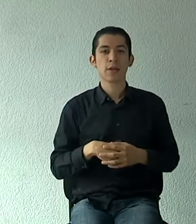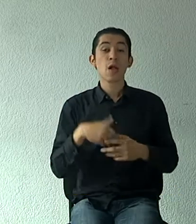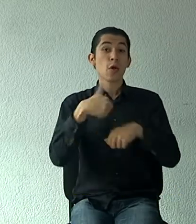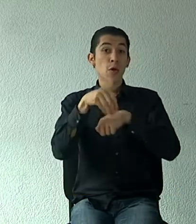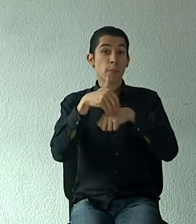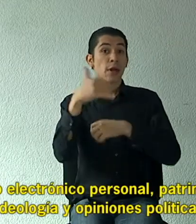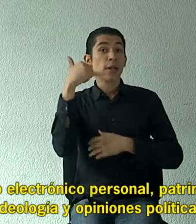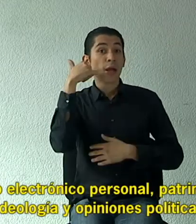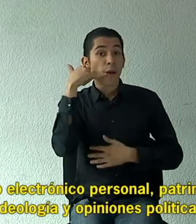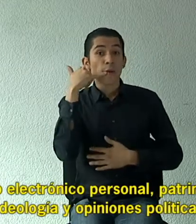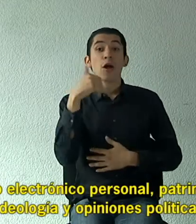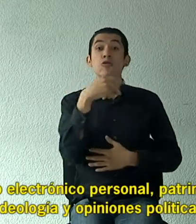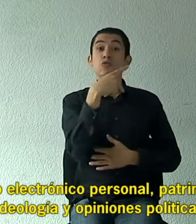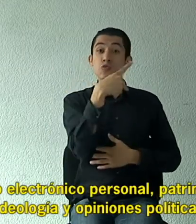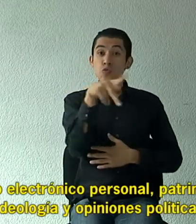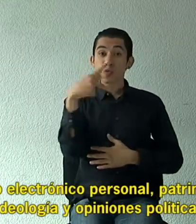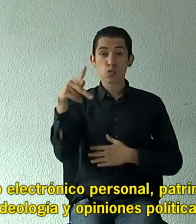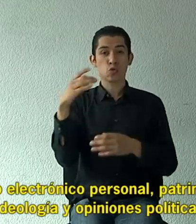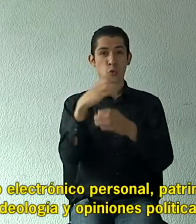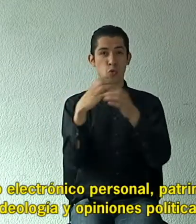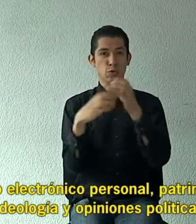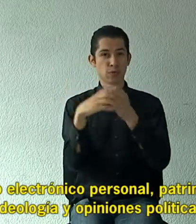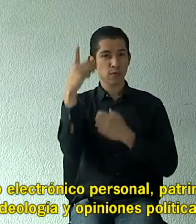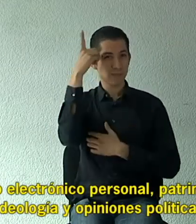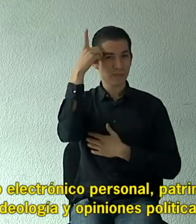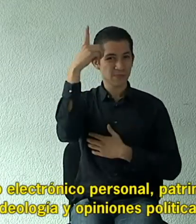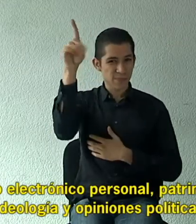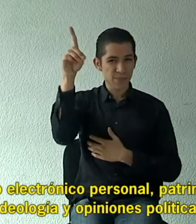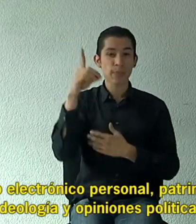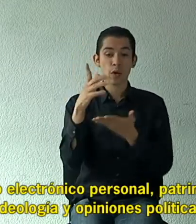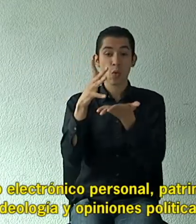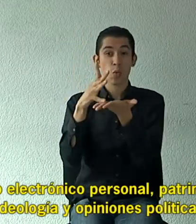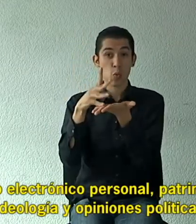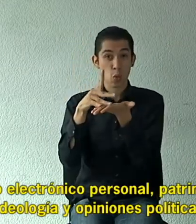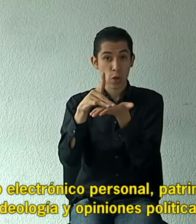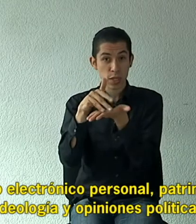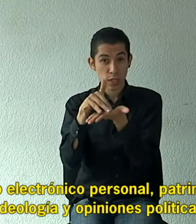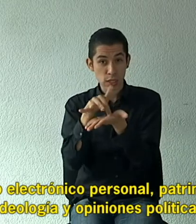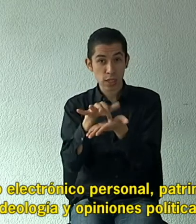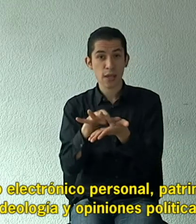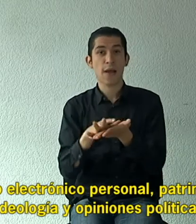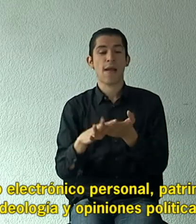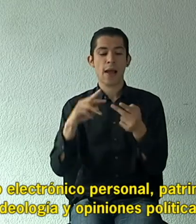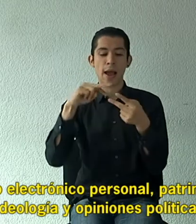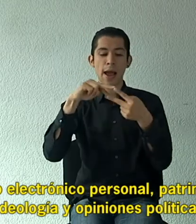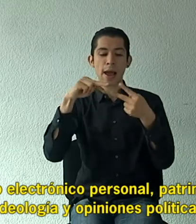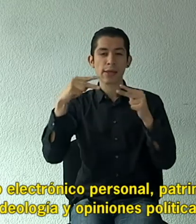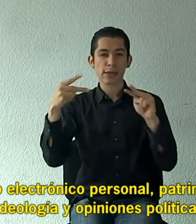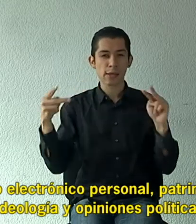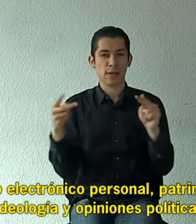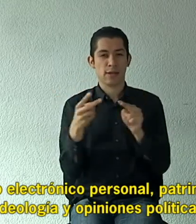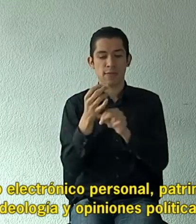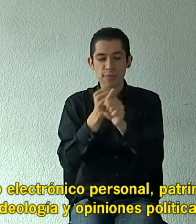correo electrónico personal patrimonio ideología y opiniones políticas